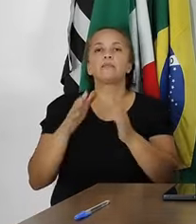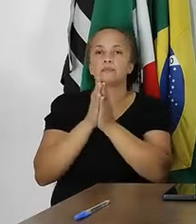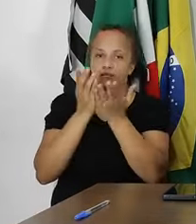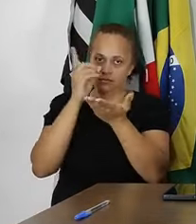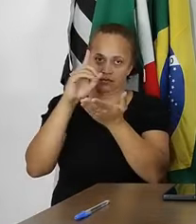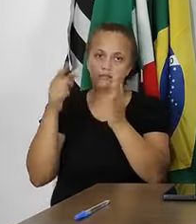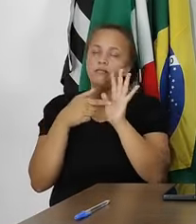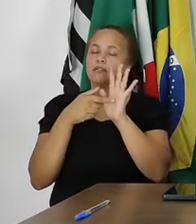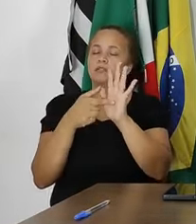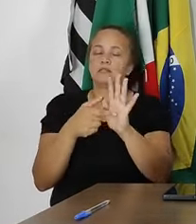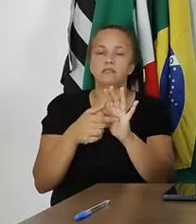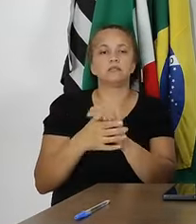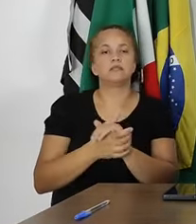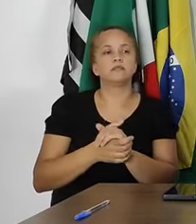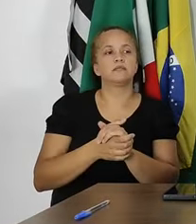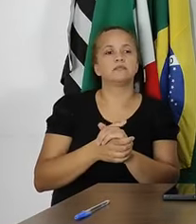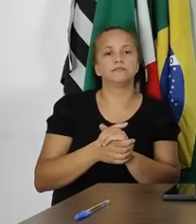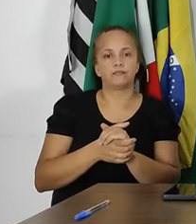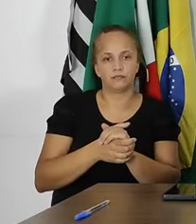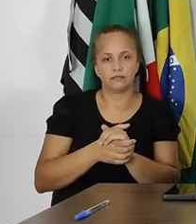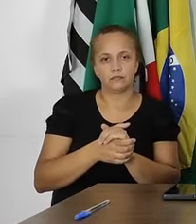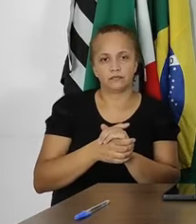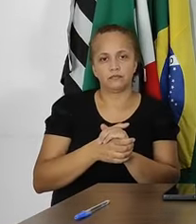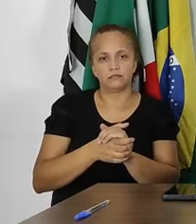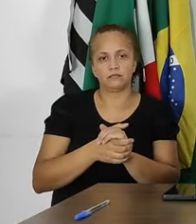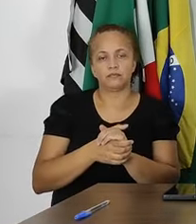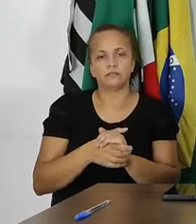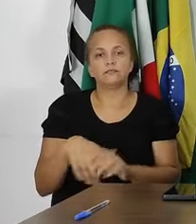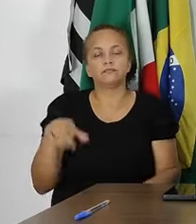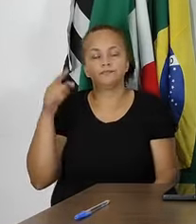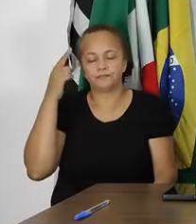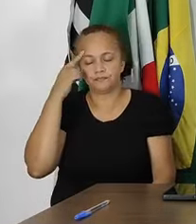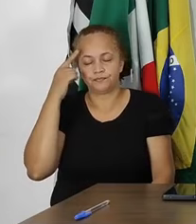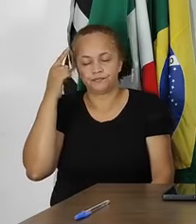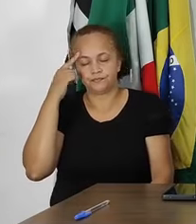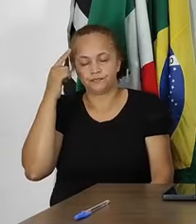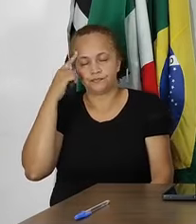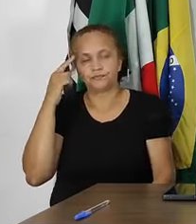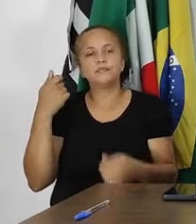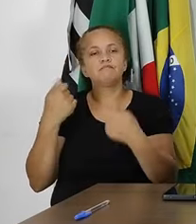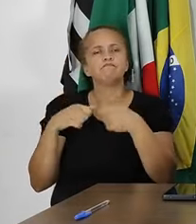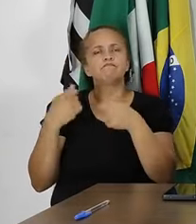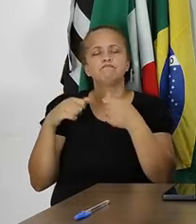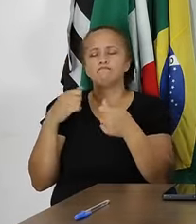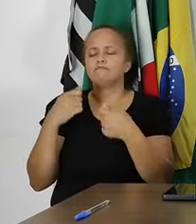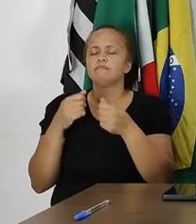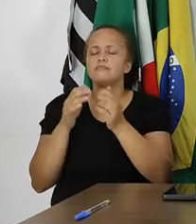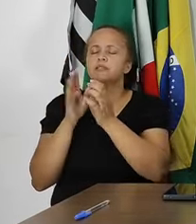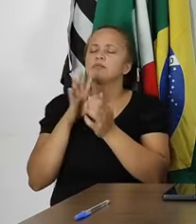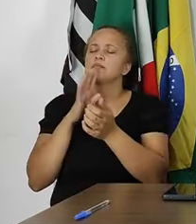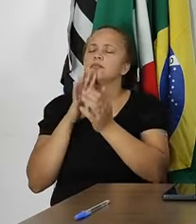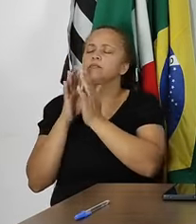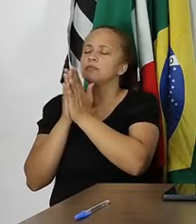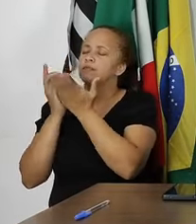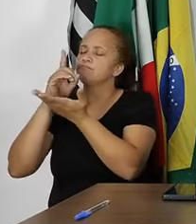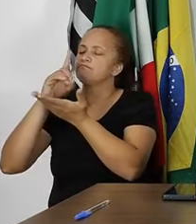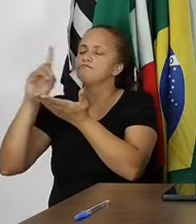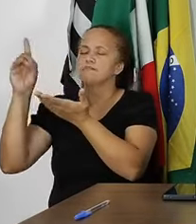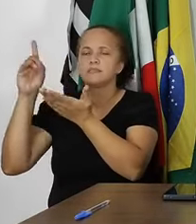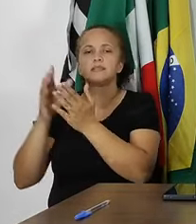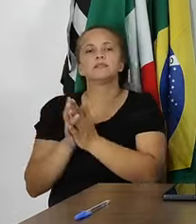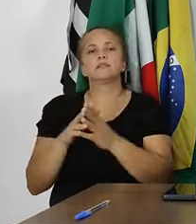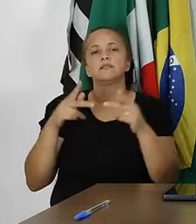por inúmeras vezes, uma mente tem que estar firmada na palavra. Porque em